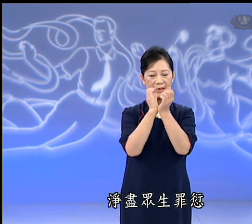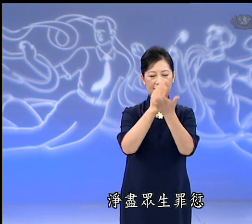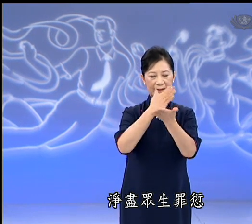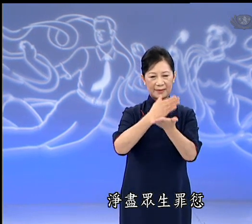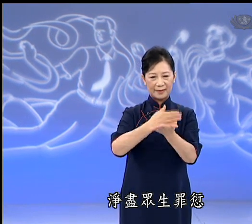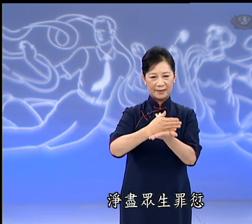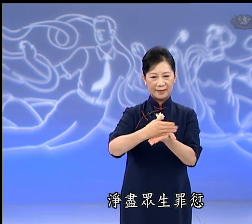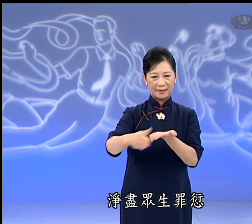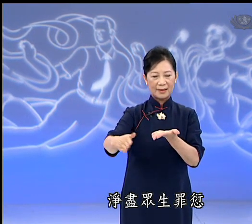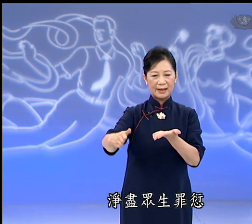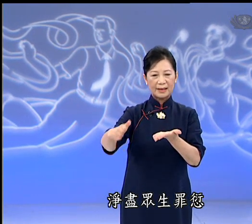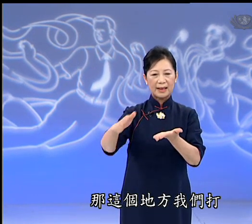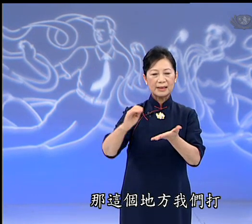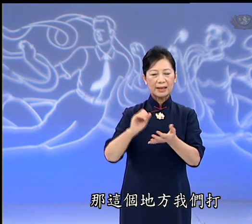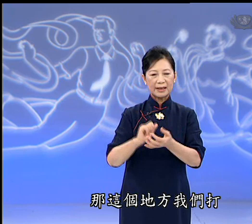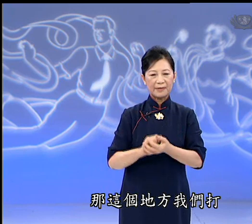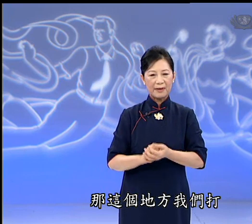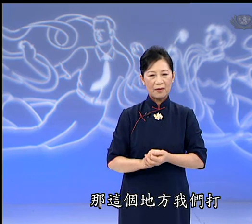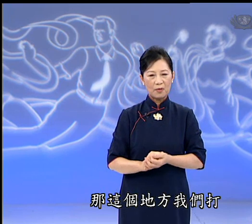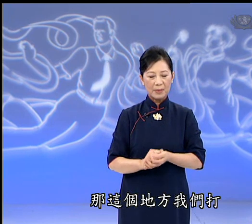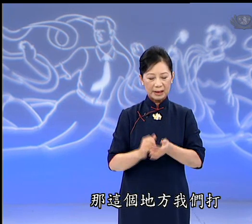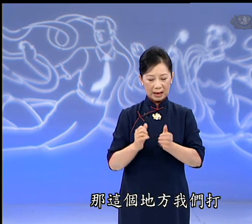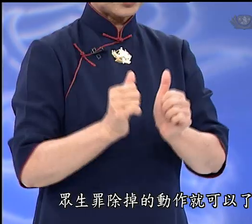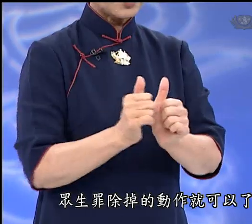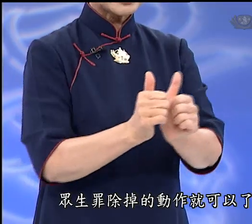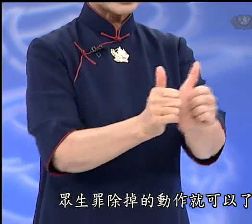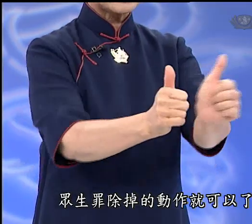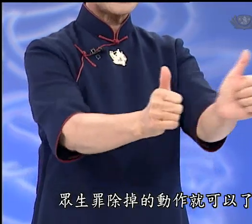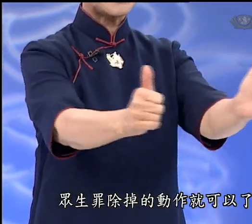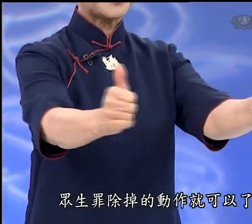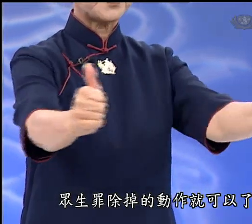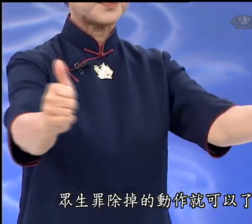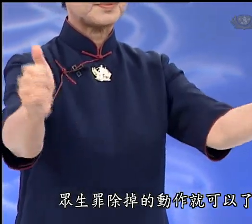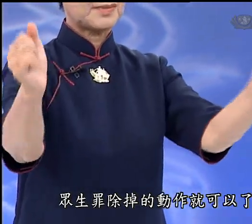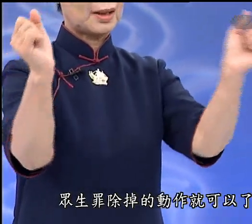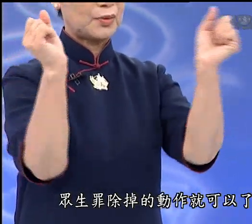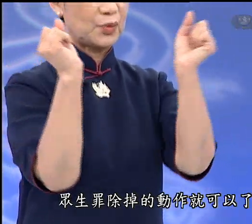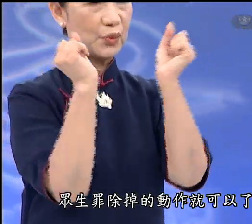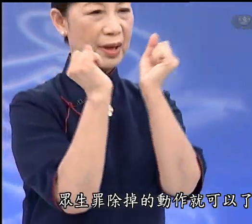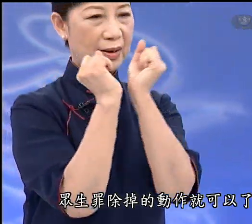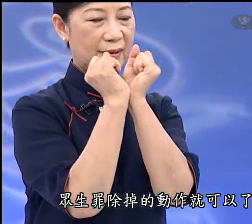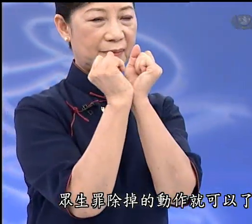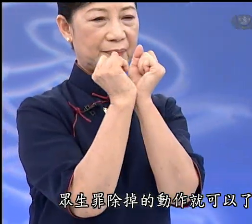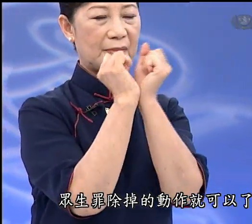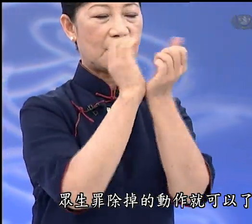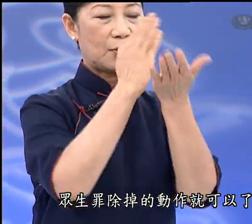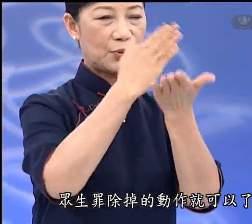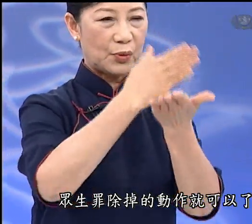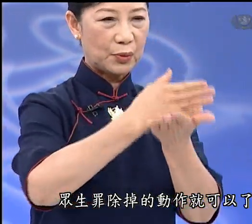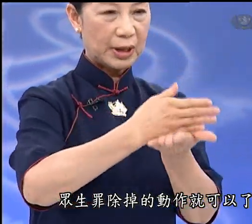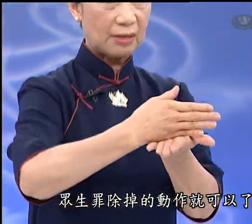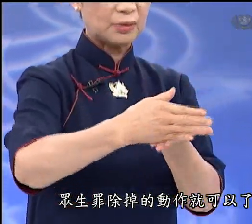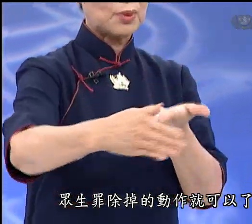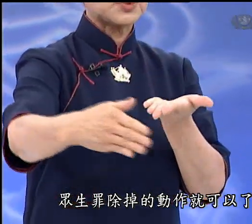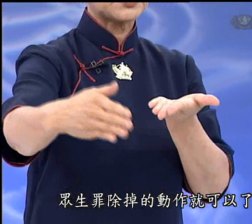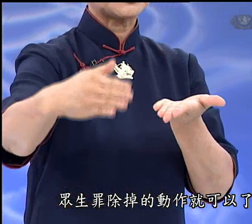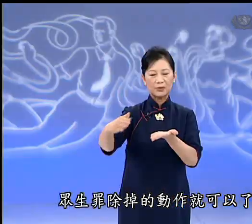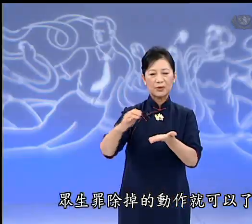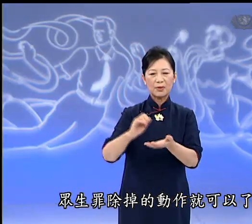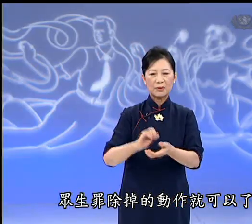浅，那这个地方我们打众生最除掉的动作就